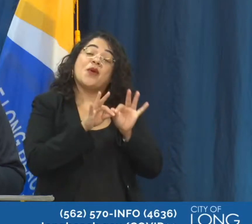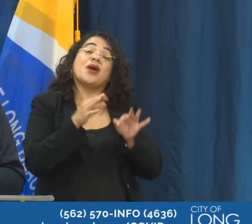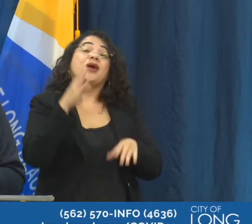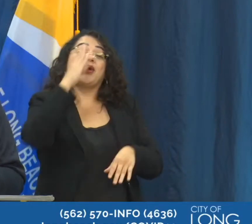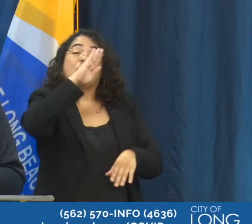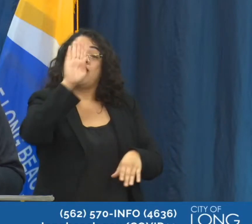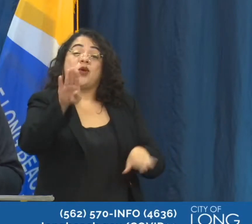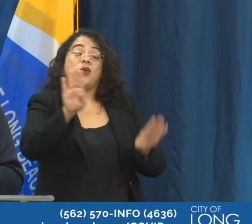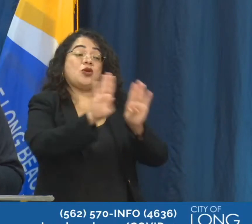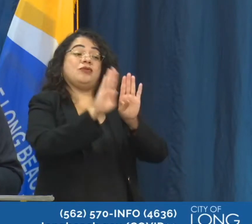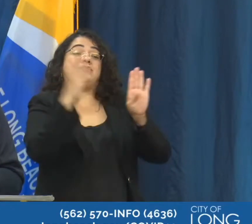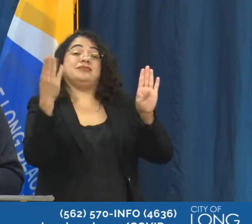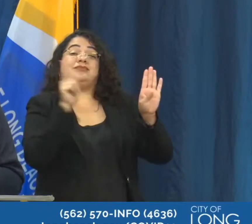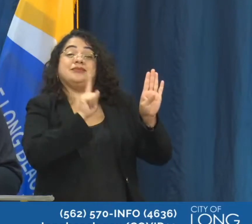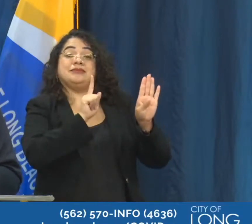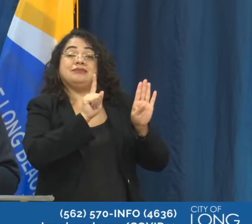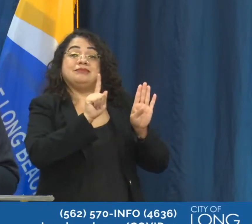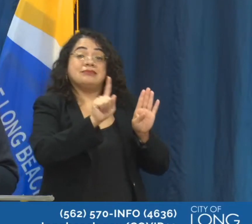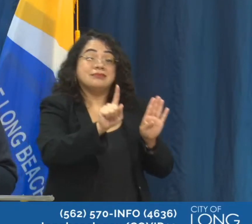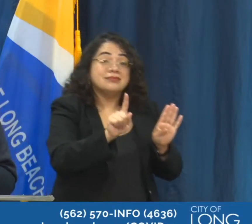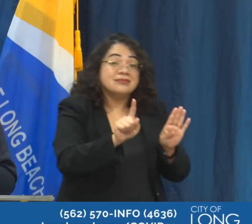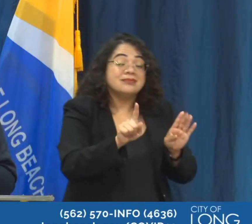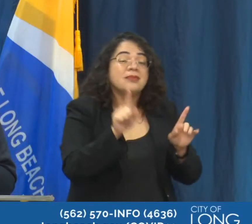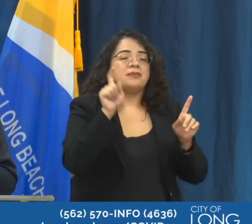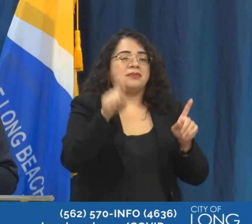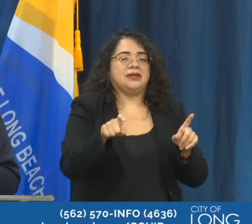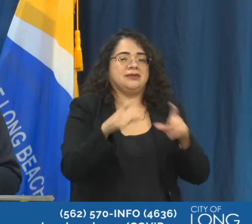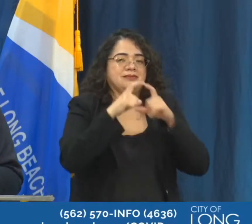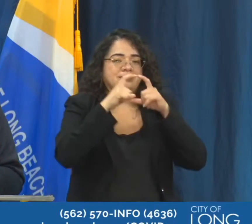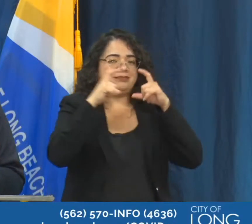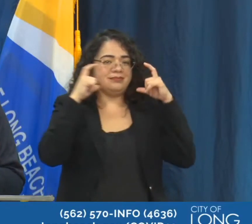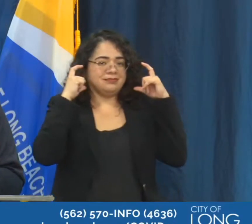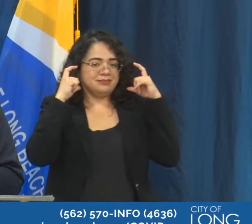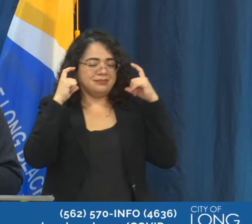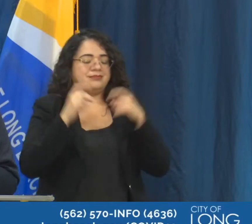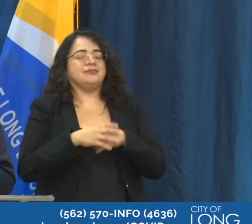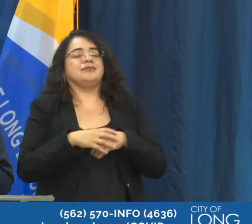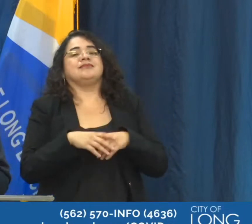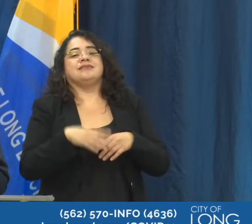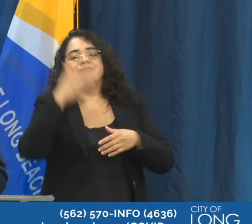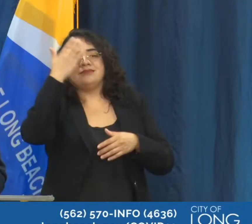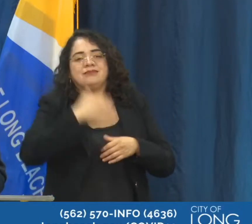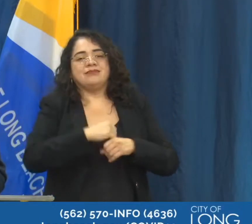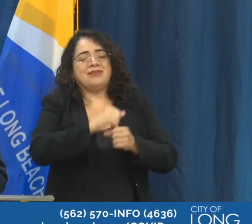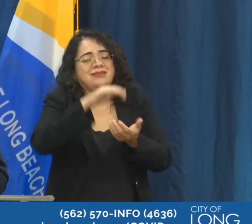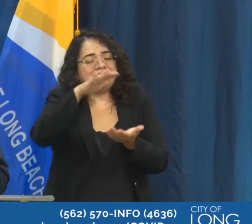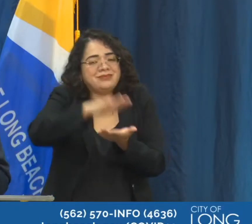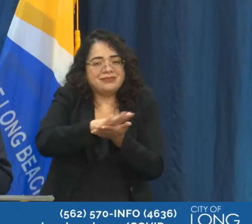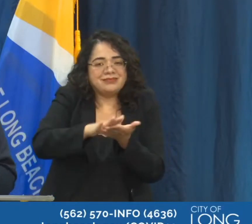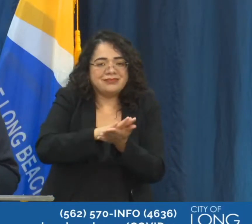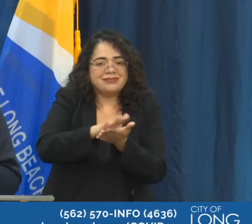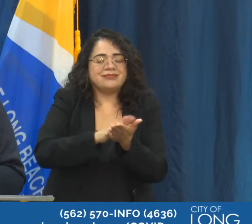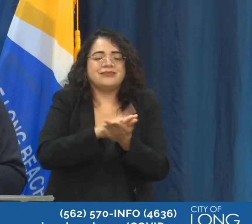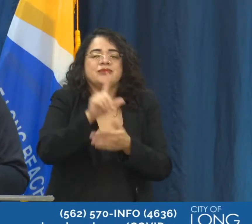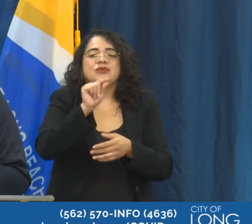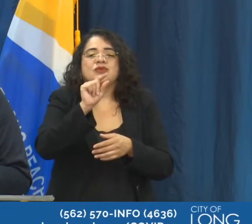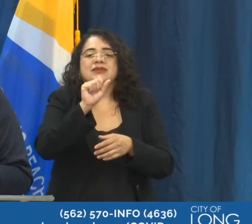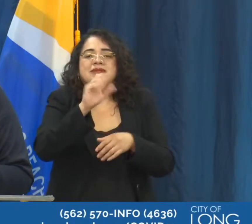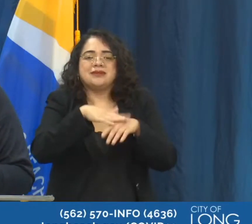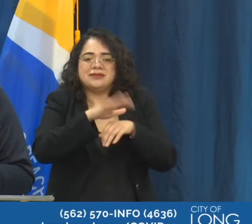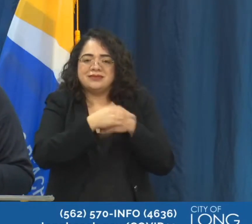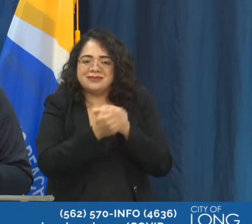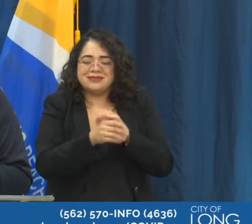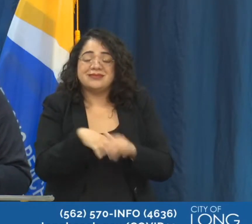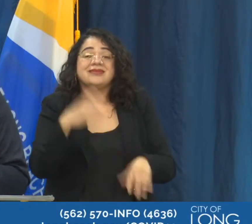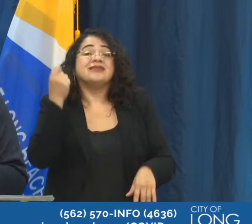tomando la oportunidad para seguir haciendo se las pruebas del corona virus hay muchas lugares todavía donde puede